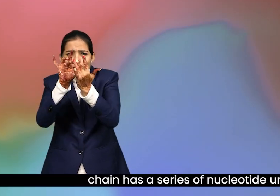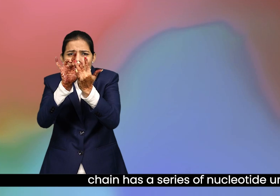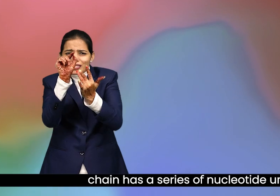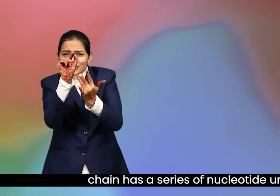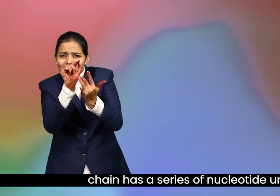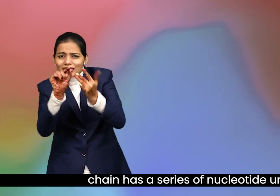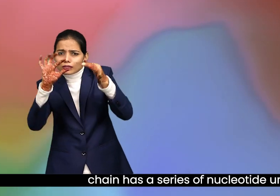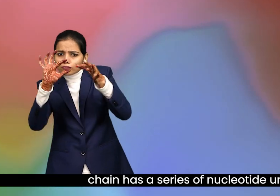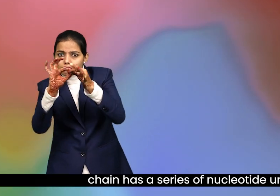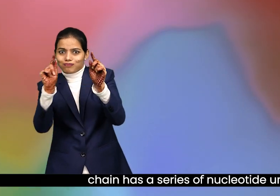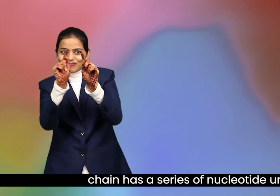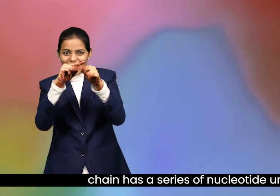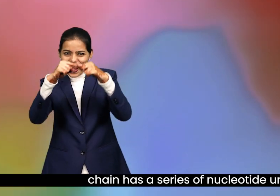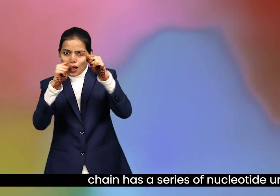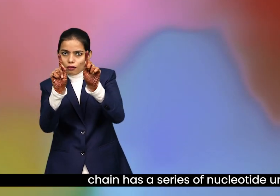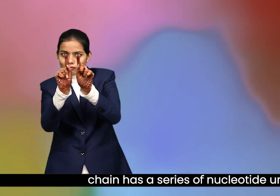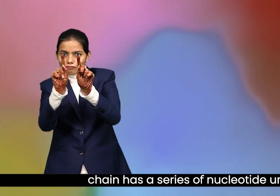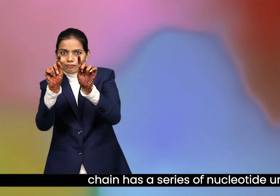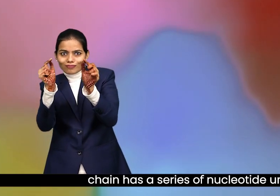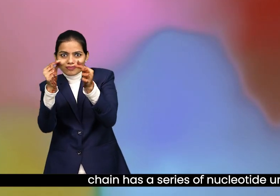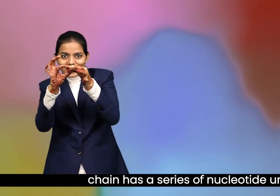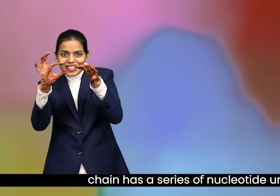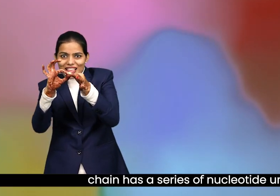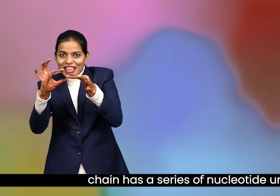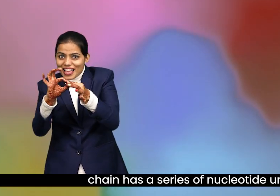nucleotide units. பகுதிகளின் தொடர்புகளை கொண்டுள்ளது.